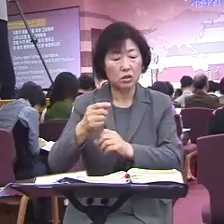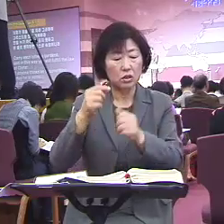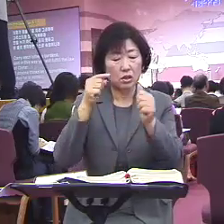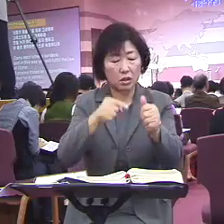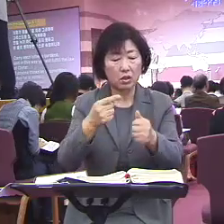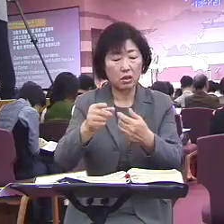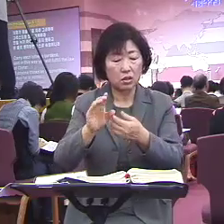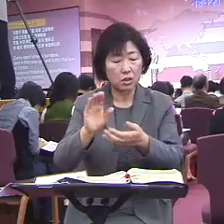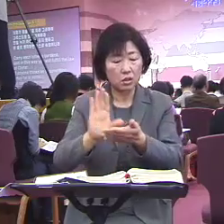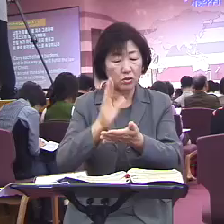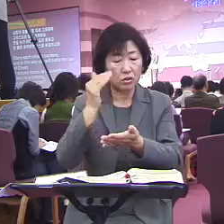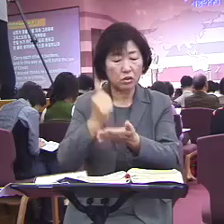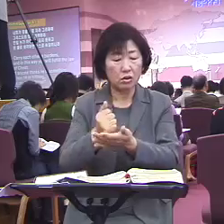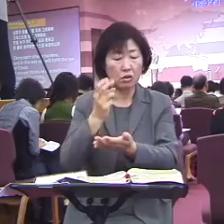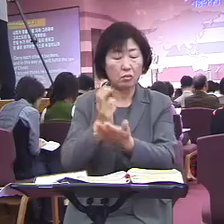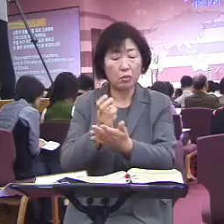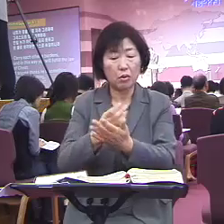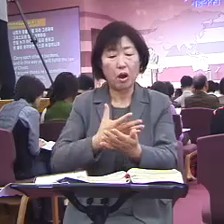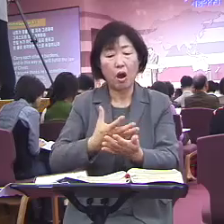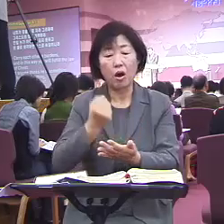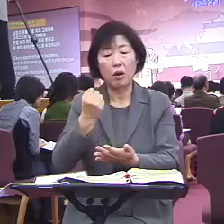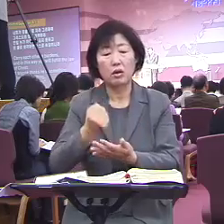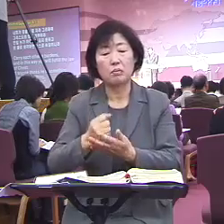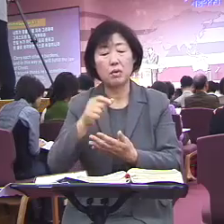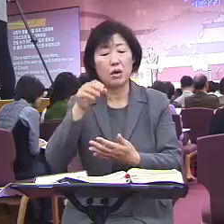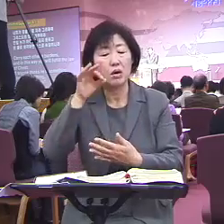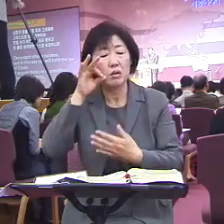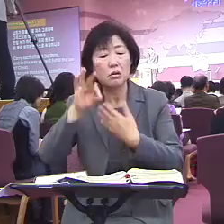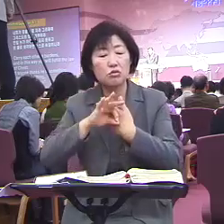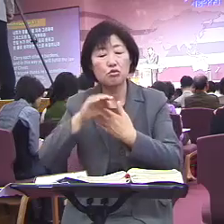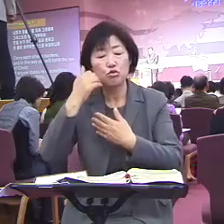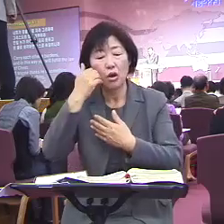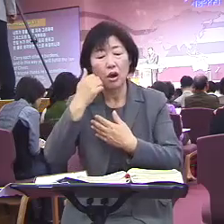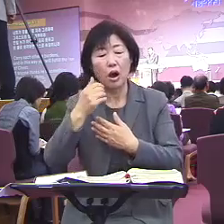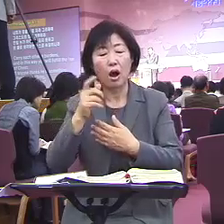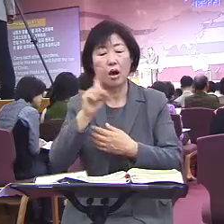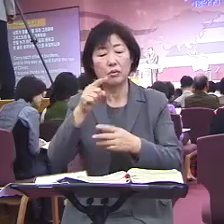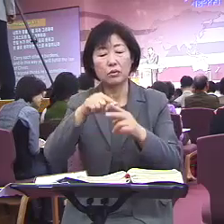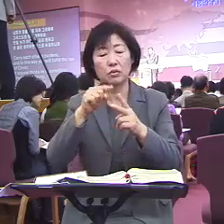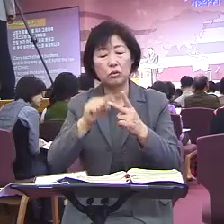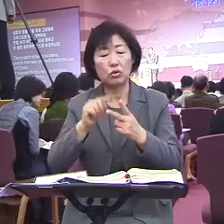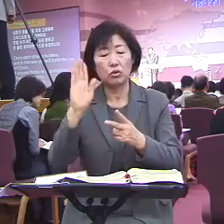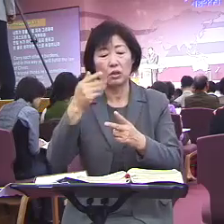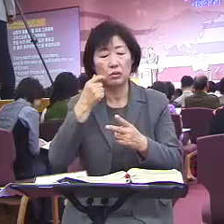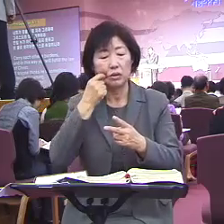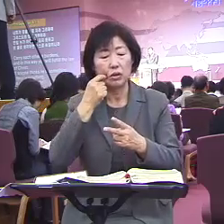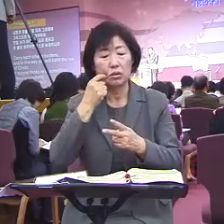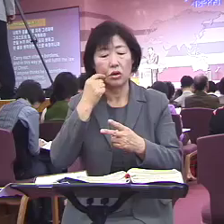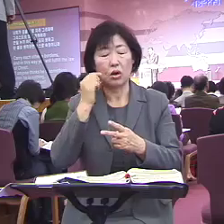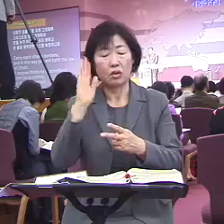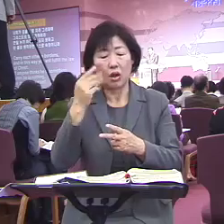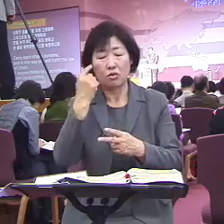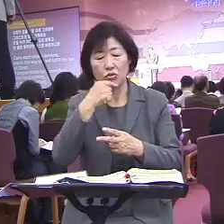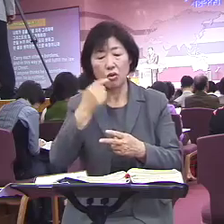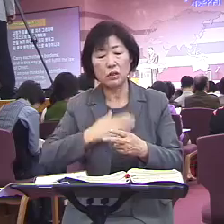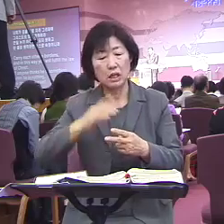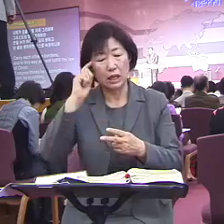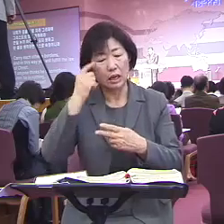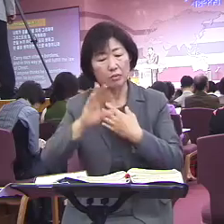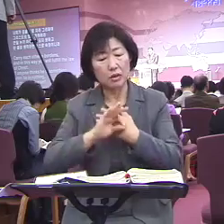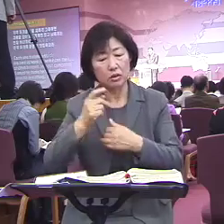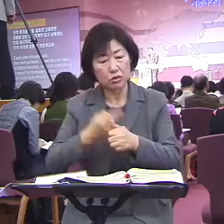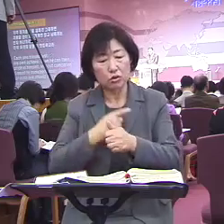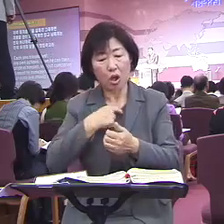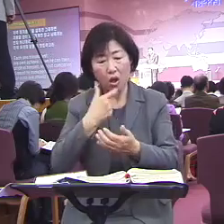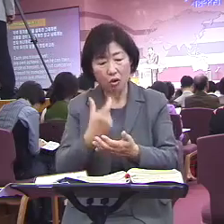서로지라 그리하여 그리스도의 복을 성취하라. 만일 누가 아무것도 되지 못하고 된 줄로 생각하면